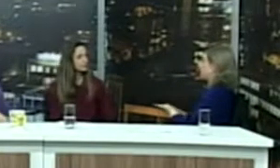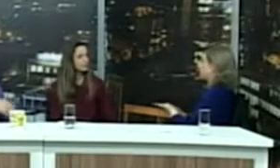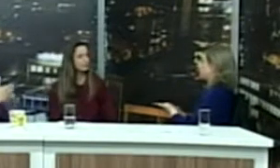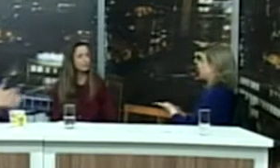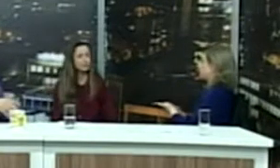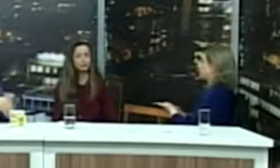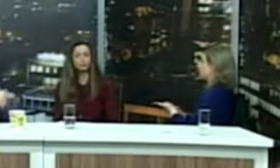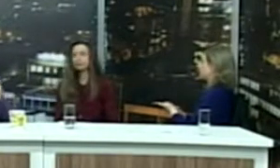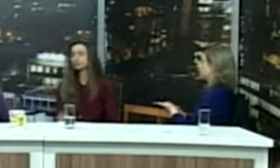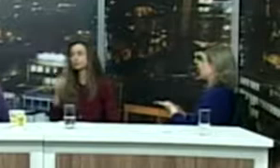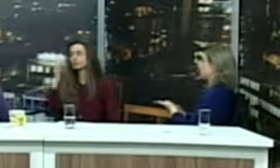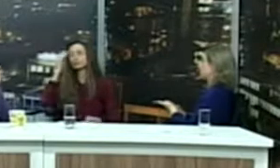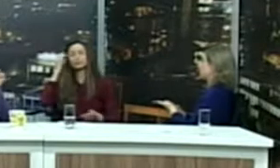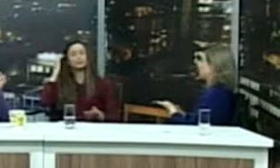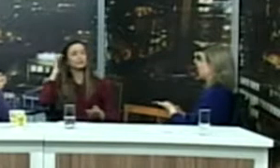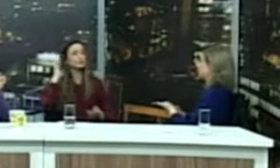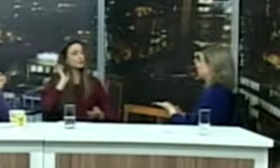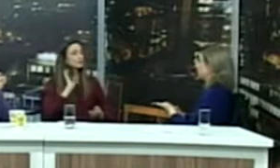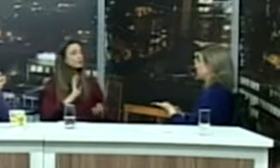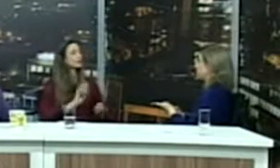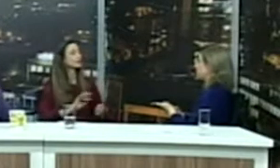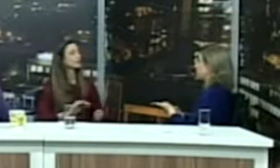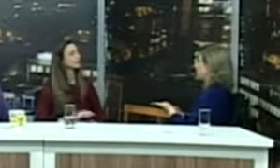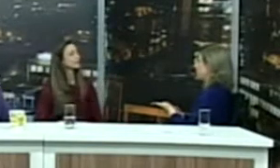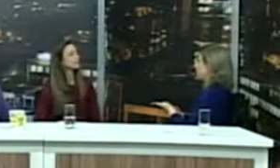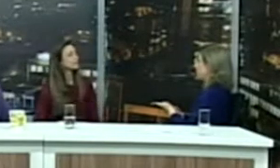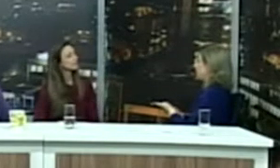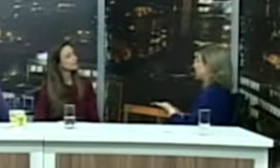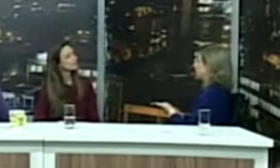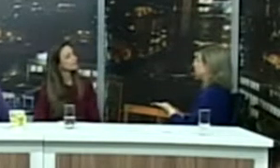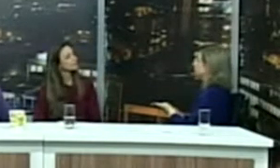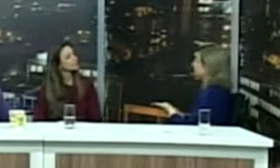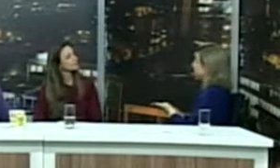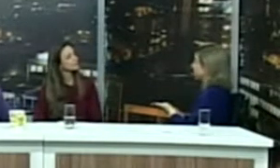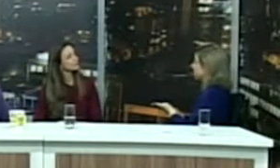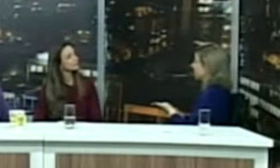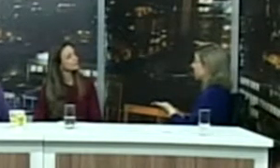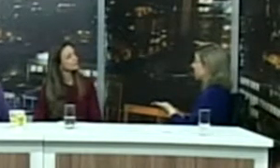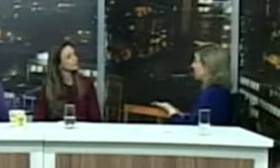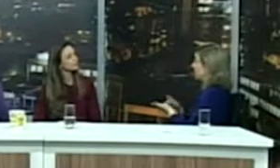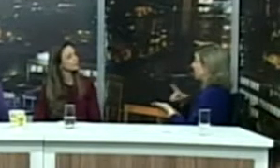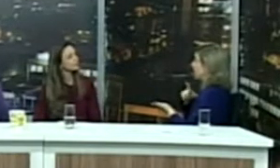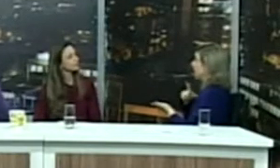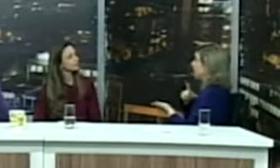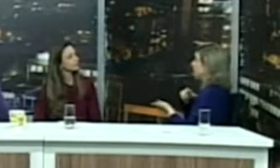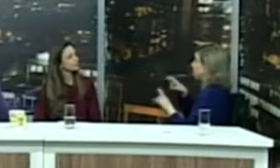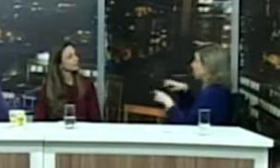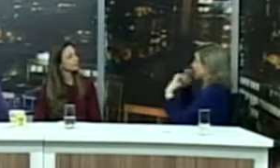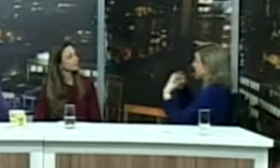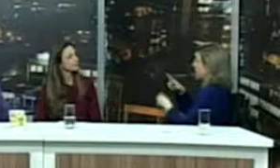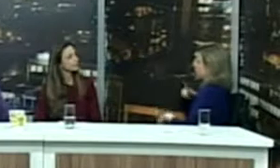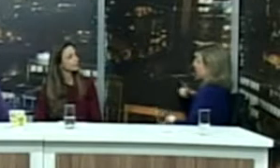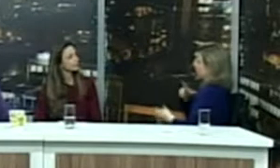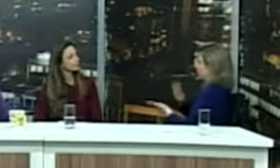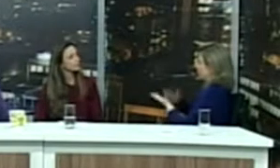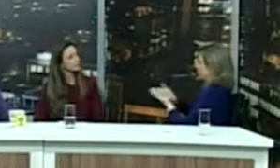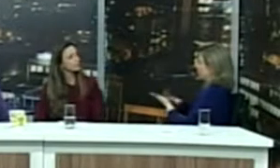Os bancos, os órgãos, a gente sabe que é dado curso para bancário, que é dado curso pra, em órgãos públicos, em vários segmentos. Tu percebe que tem, né? Intérprete